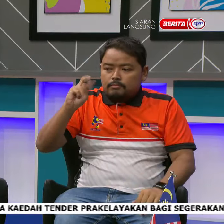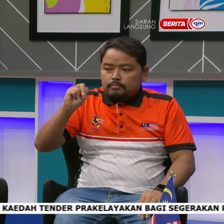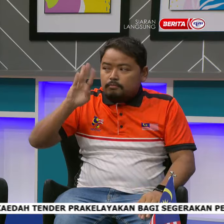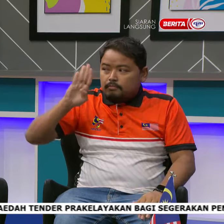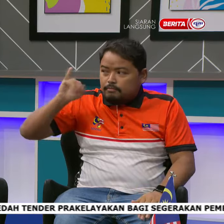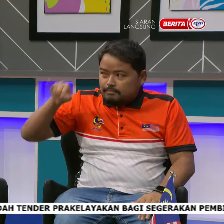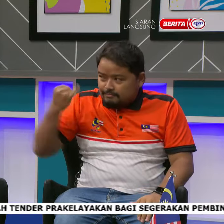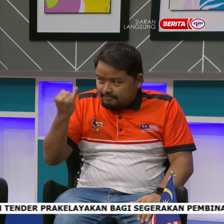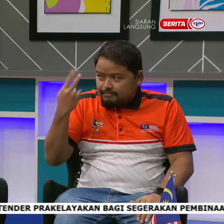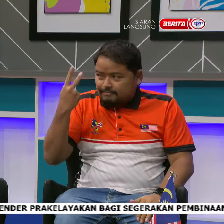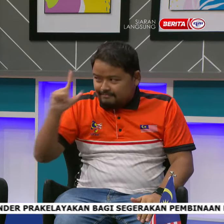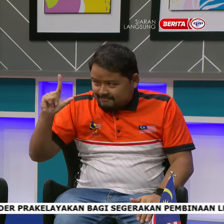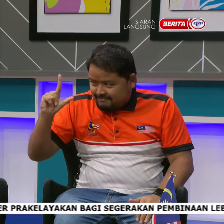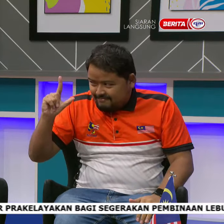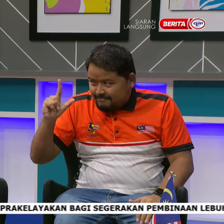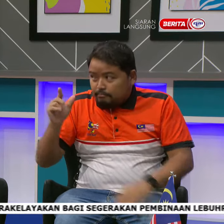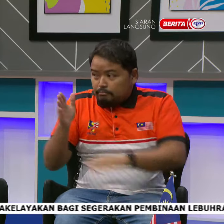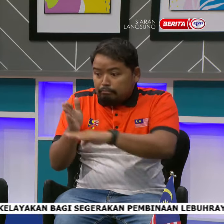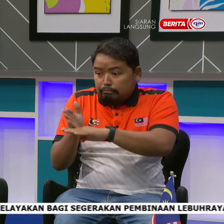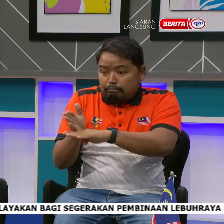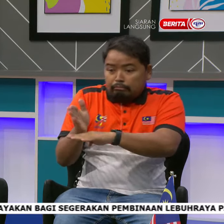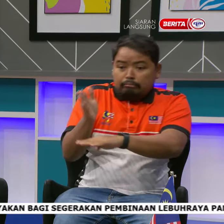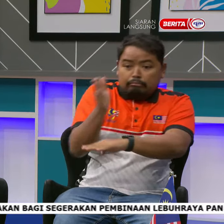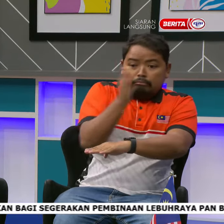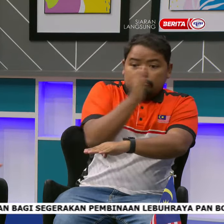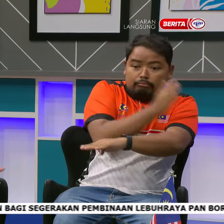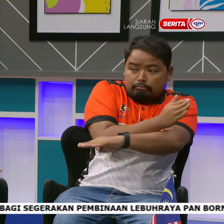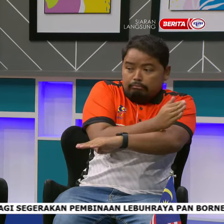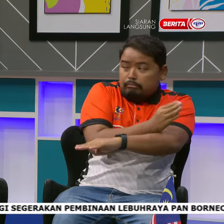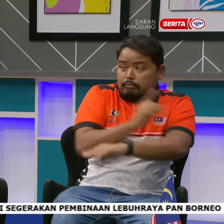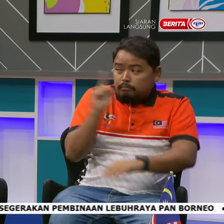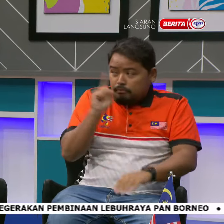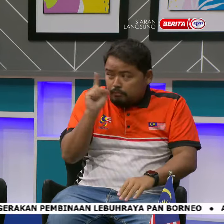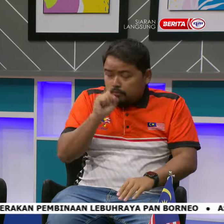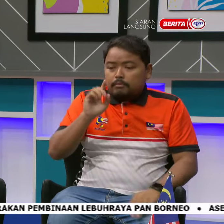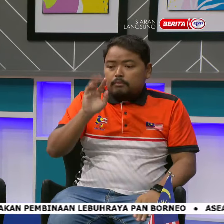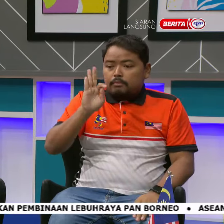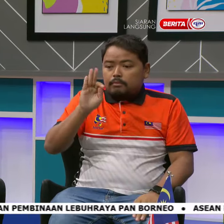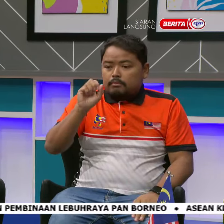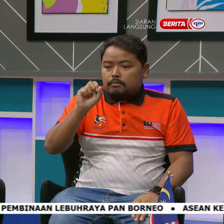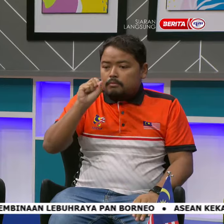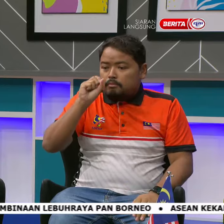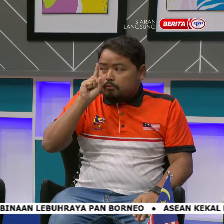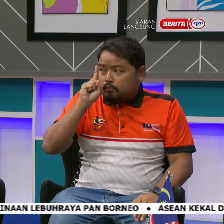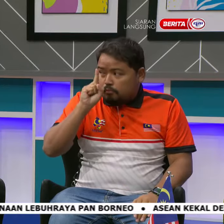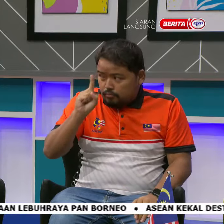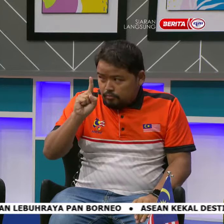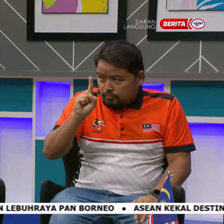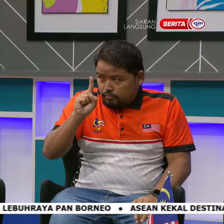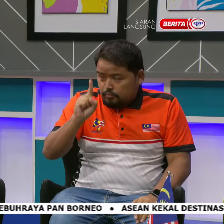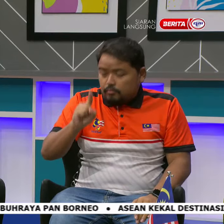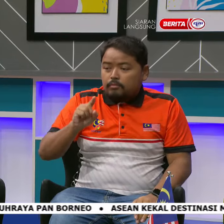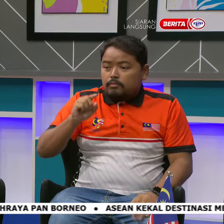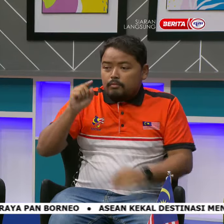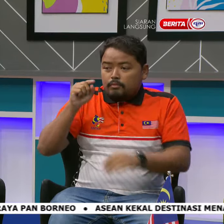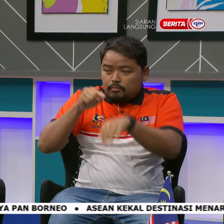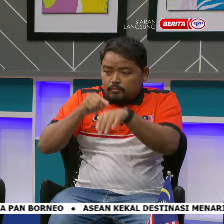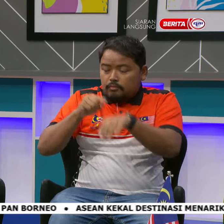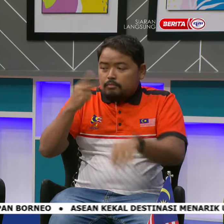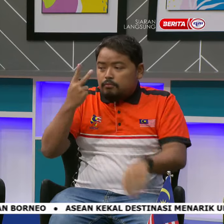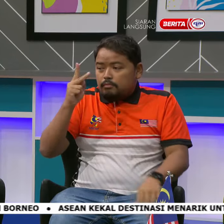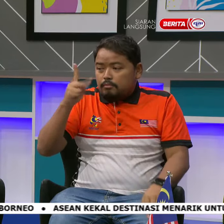ataupun pasukan latihan mereka bermulai daripada bulan 6